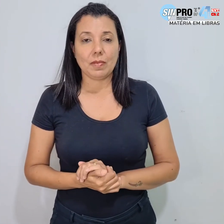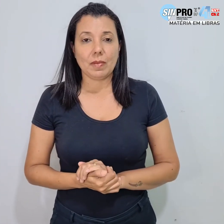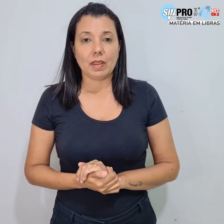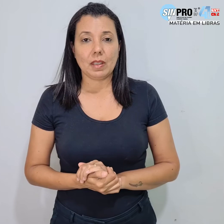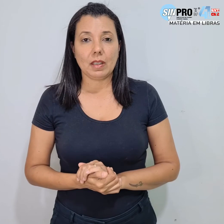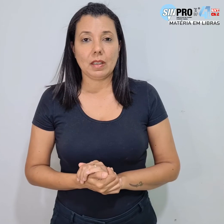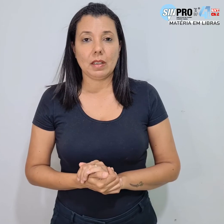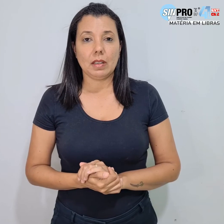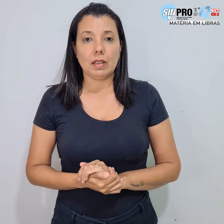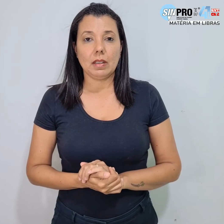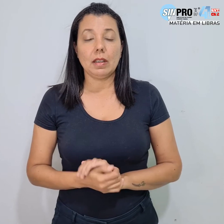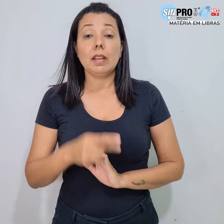O mantra neoliberal,